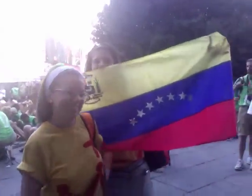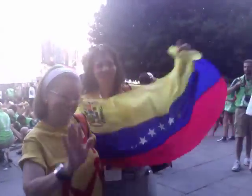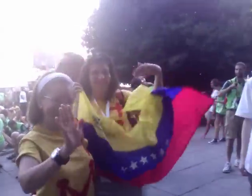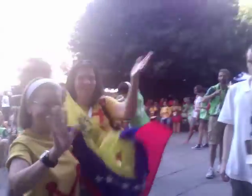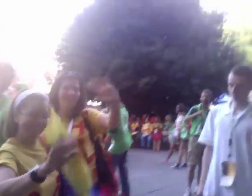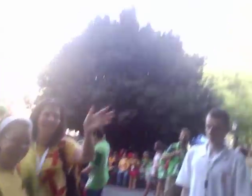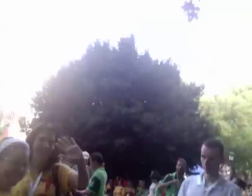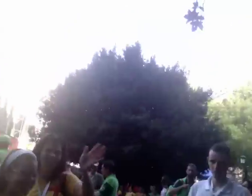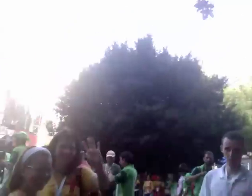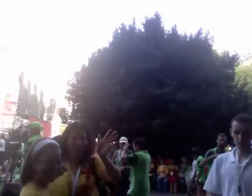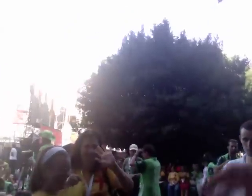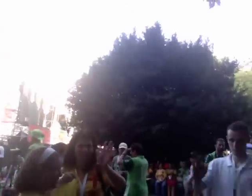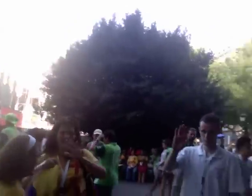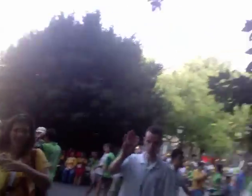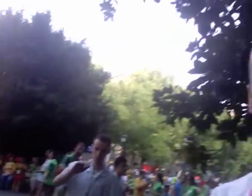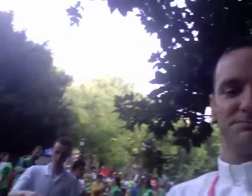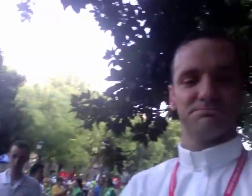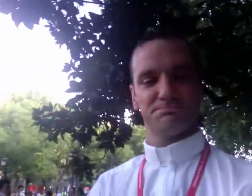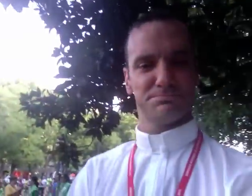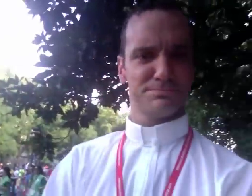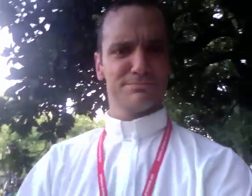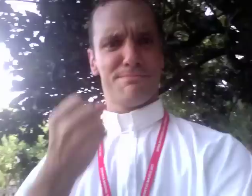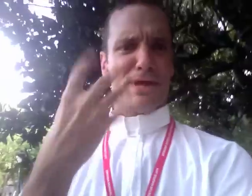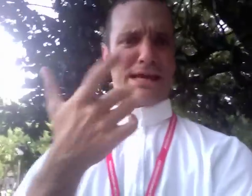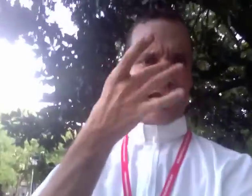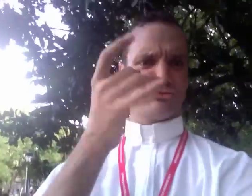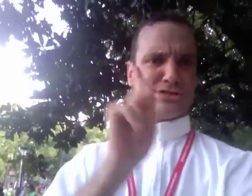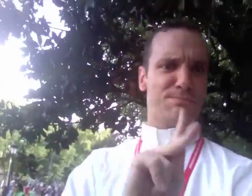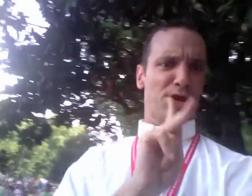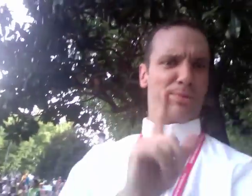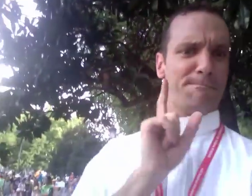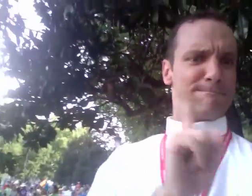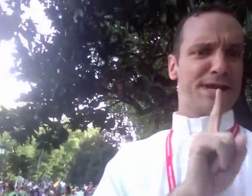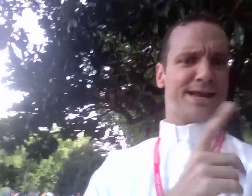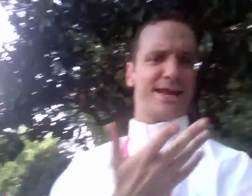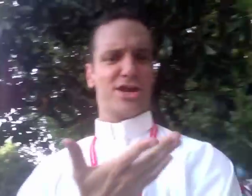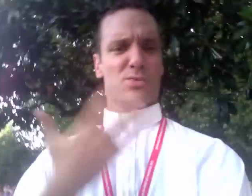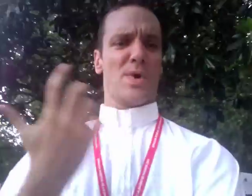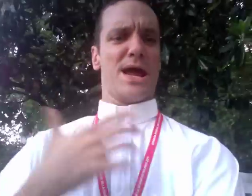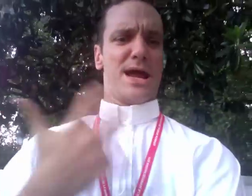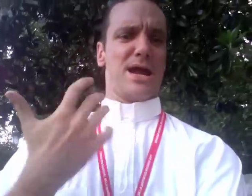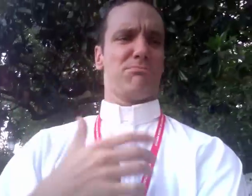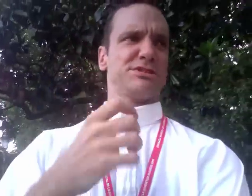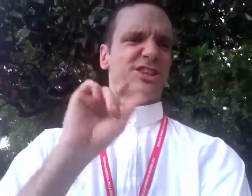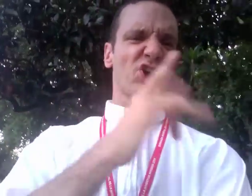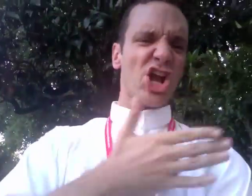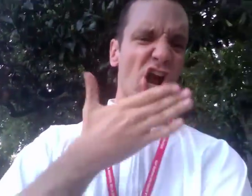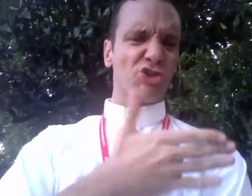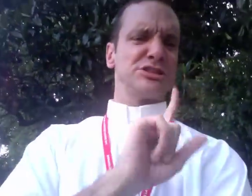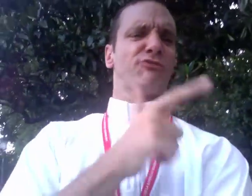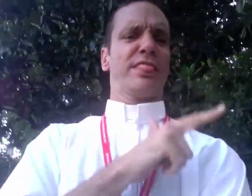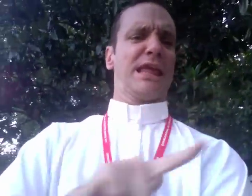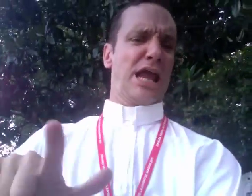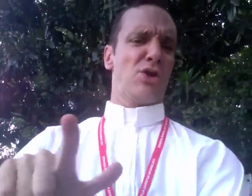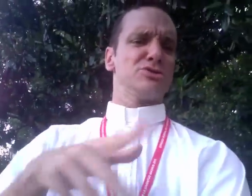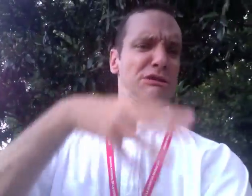de ellas es El beso de Judas, la otra es Caminando con la Cruz. Y la última pieza, retomando el